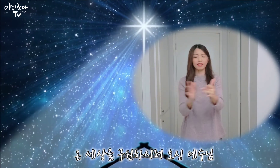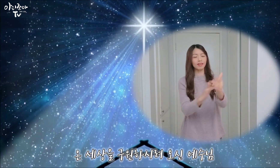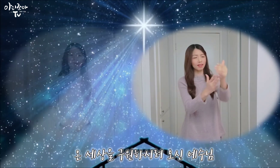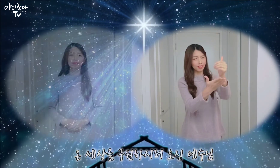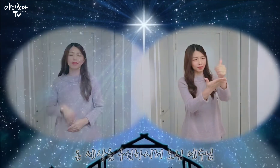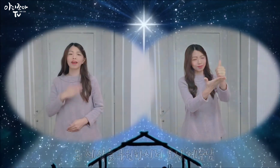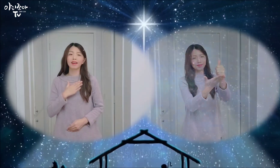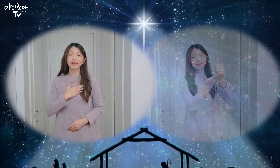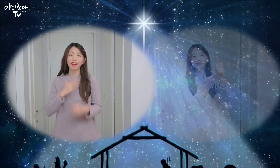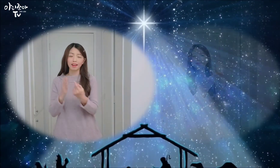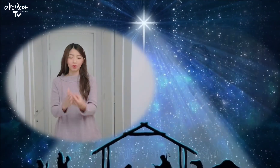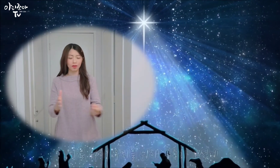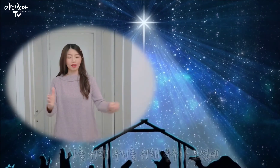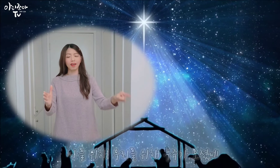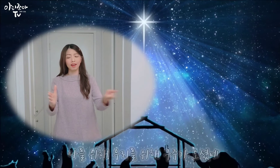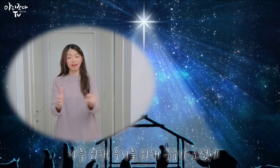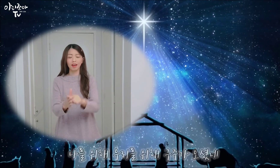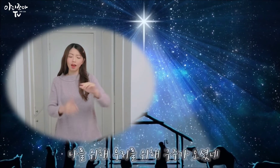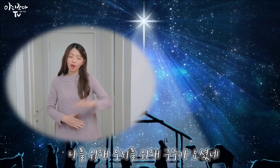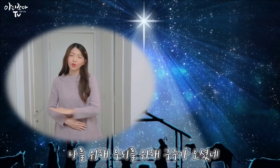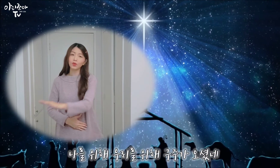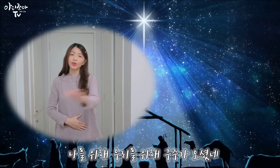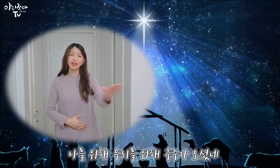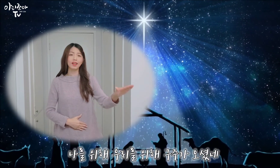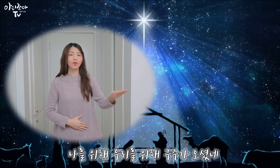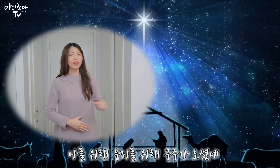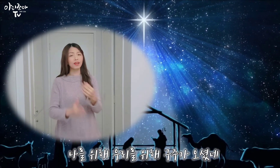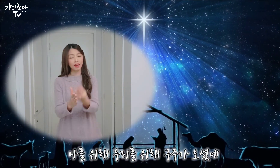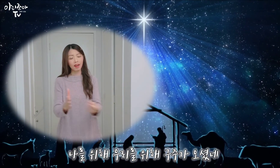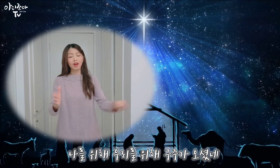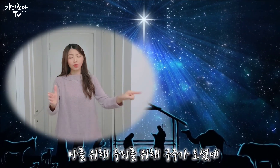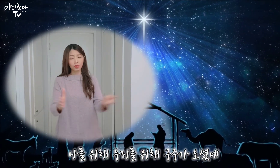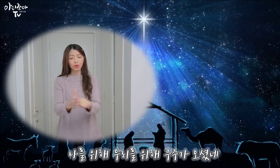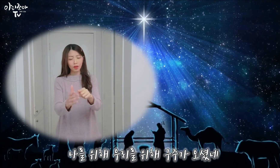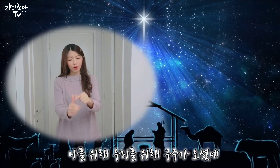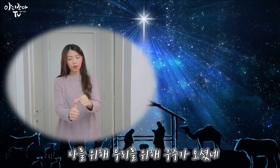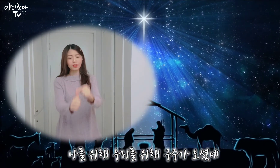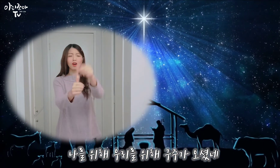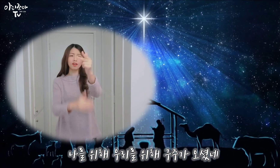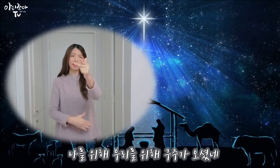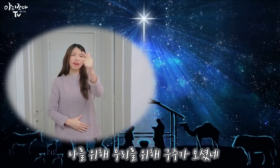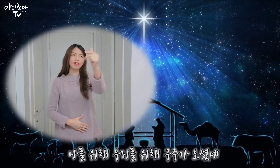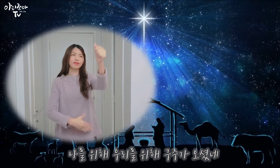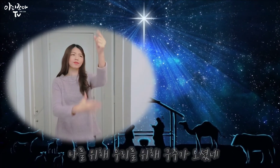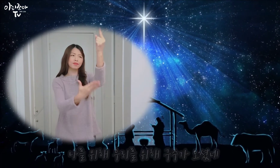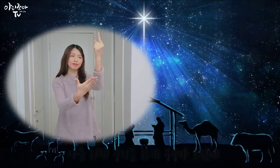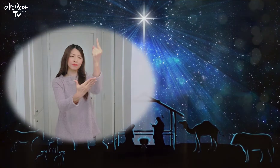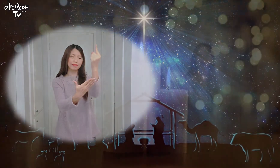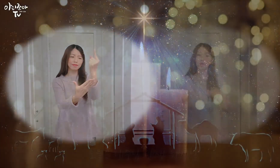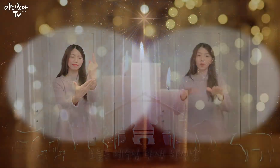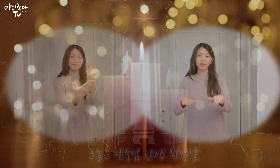나를 위해 우리를 위해 우주가 오셨네